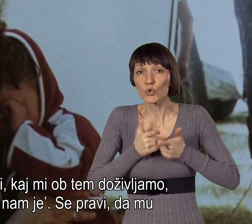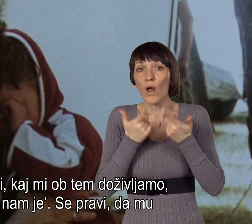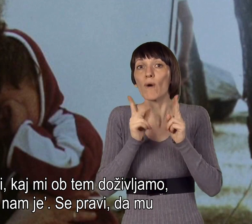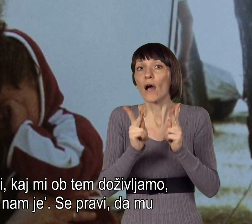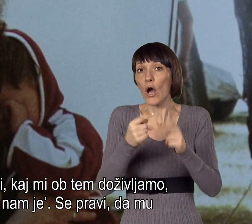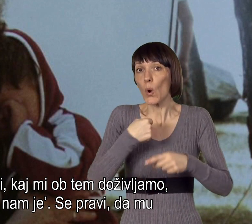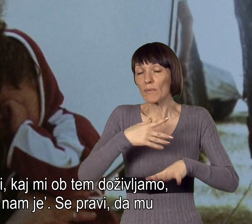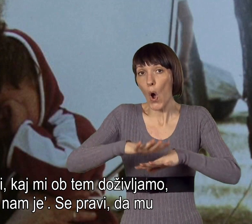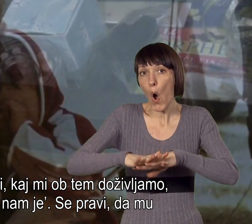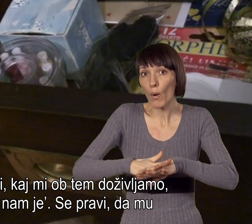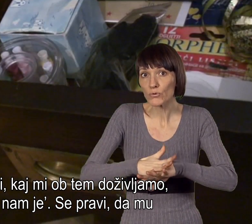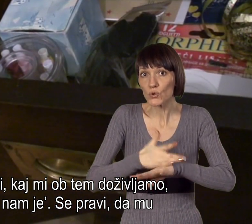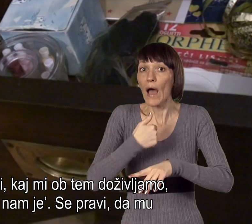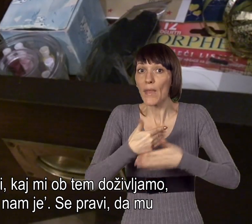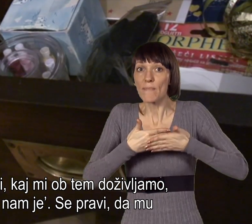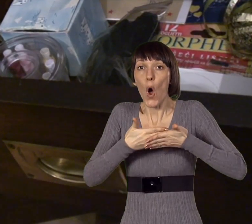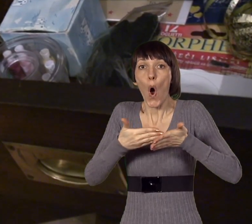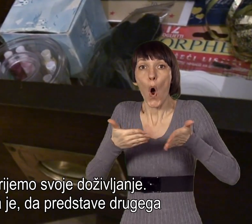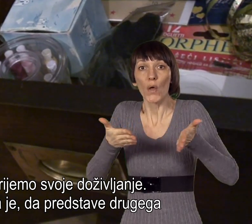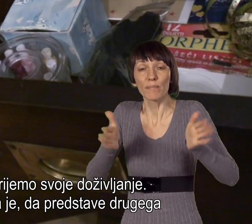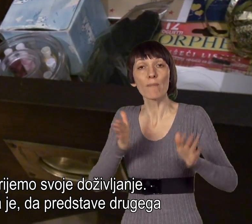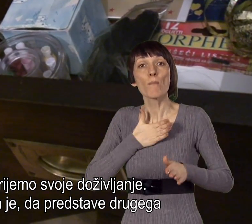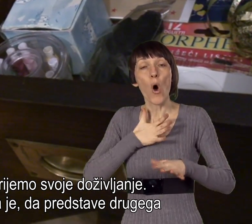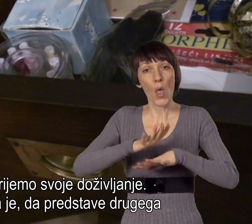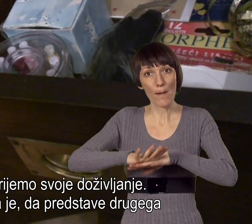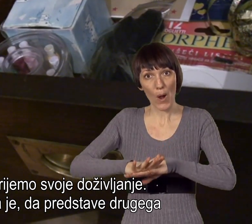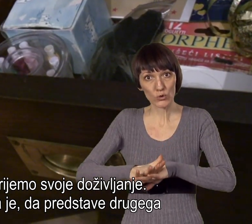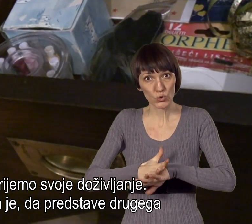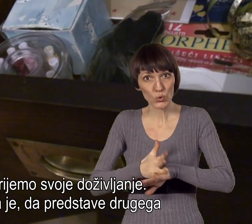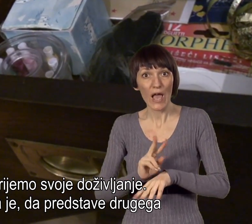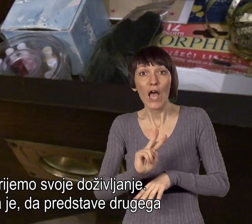doživljamo, kako je nam, se pravi, da mu razkrijemo svoje doživljanje.